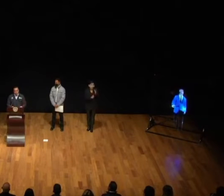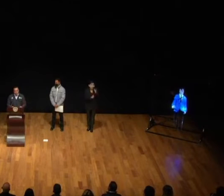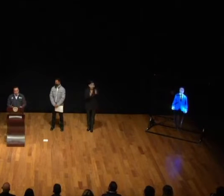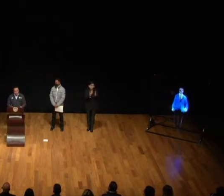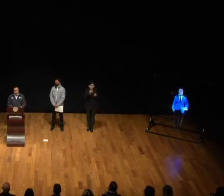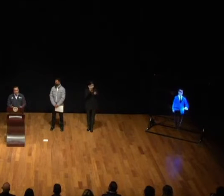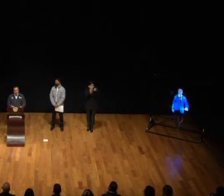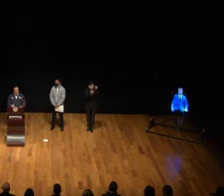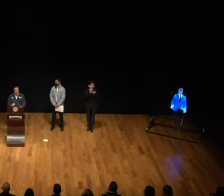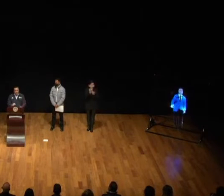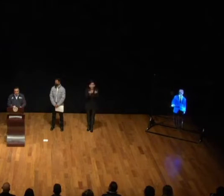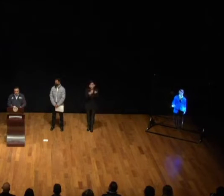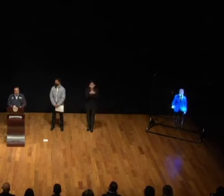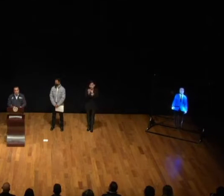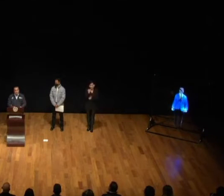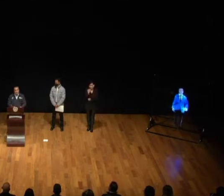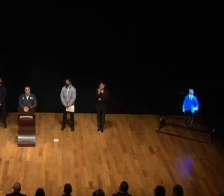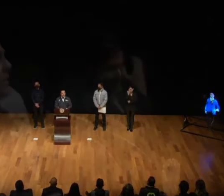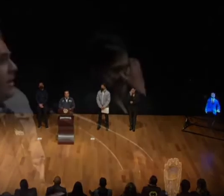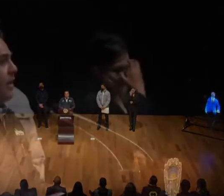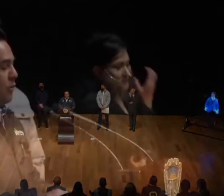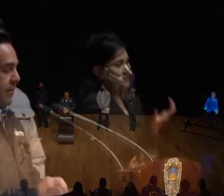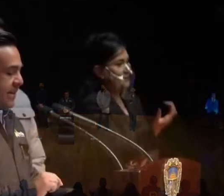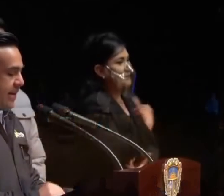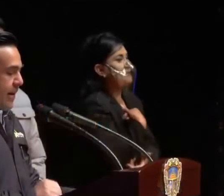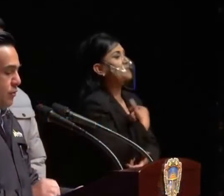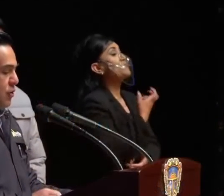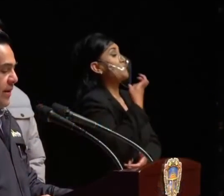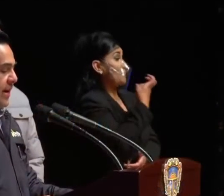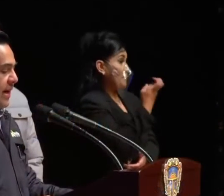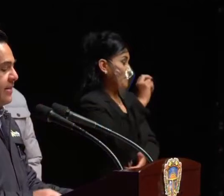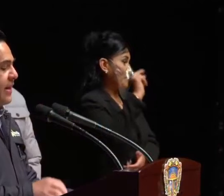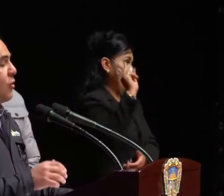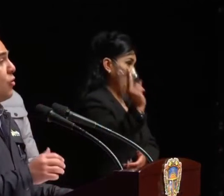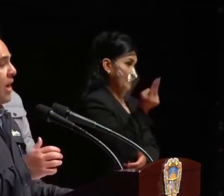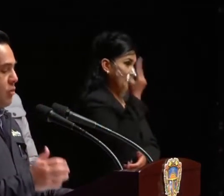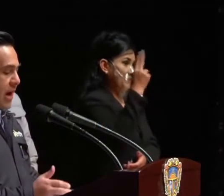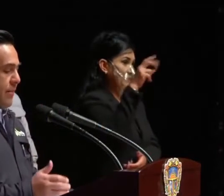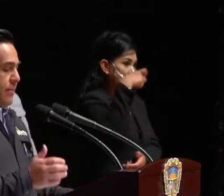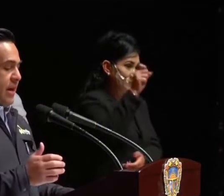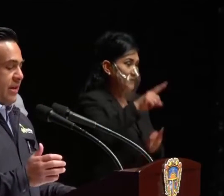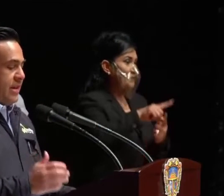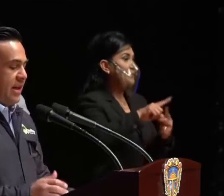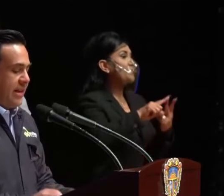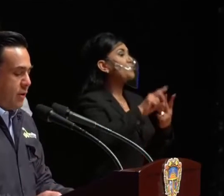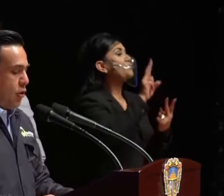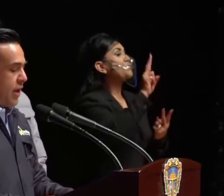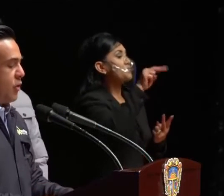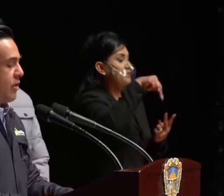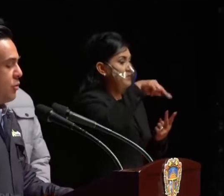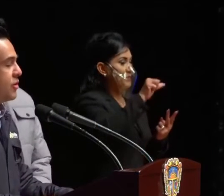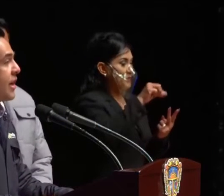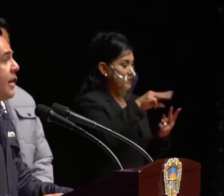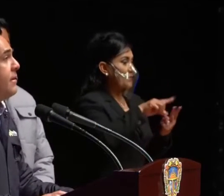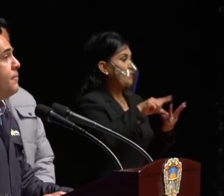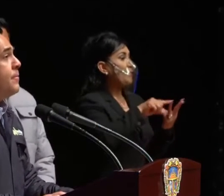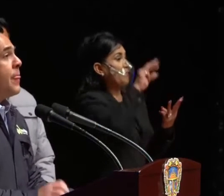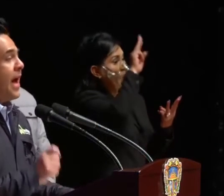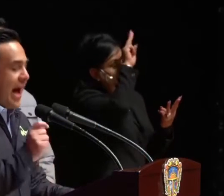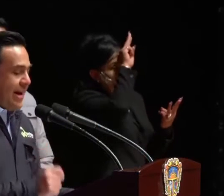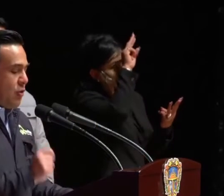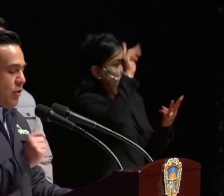el conocimiento. Por eso, la Universidad Autónoma de Querétaro, la UNAM y el Tecnológico de